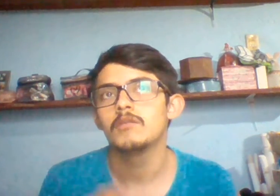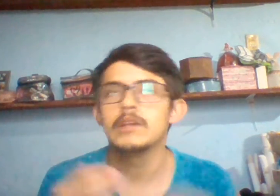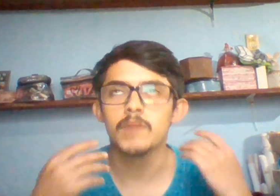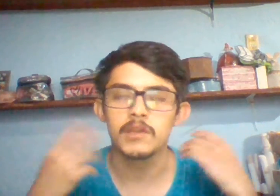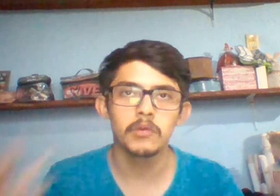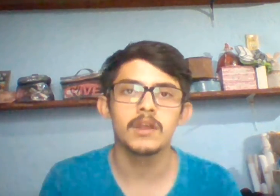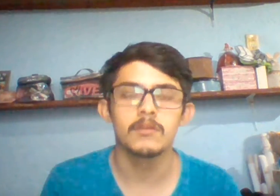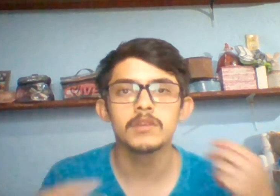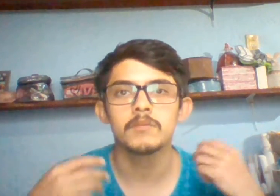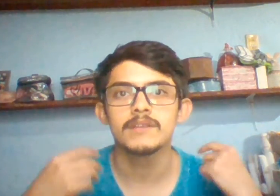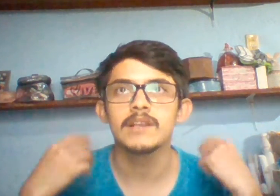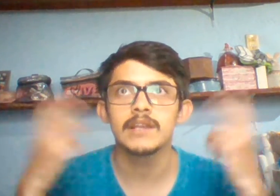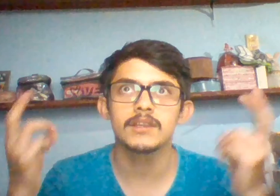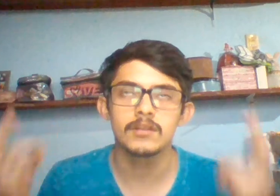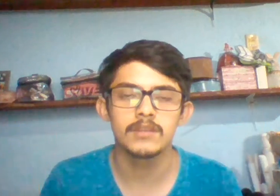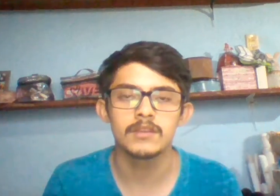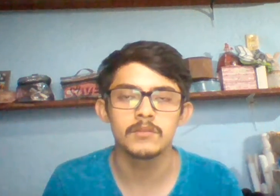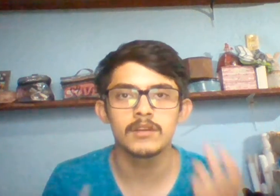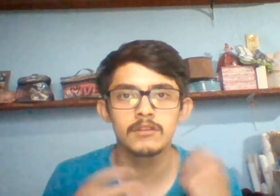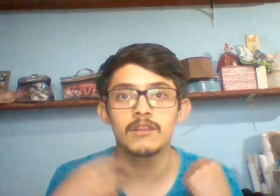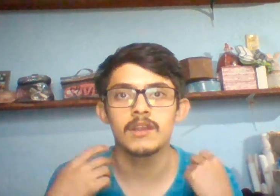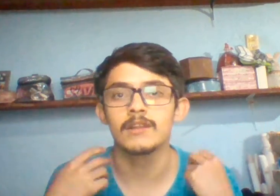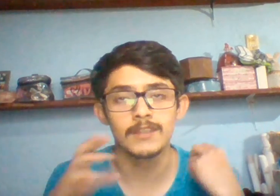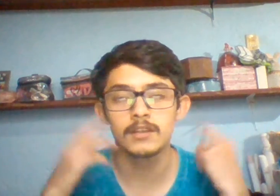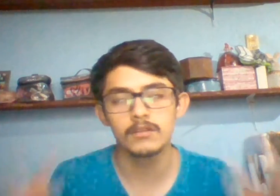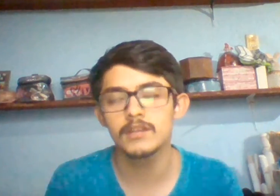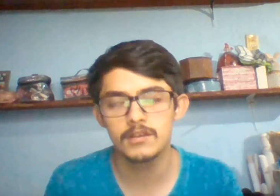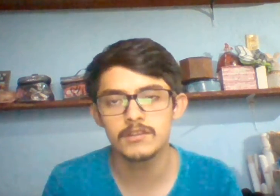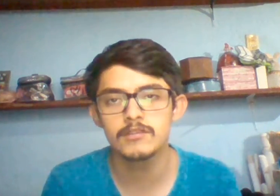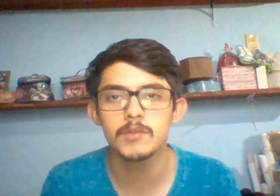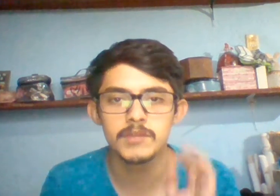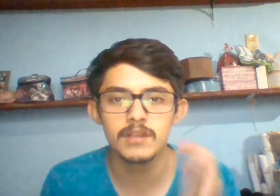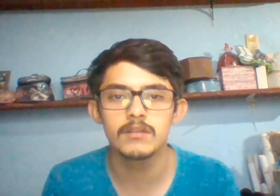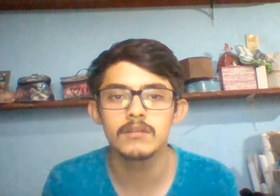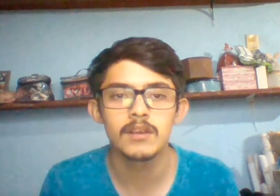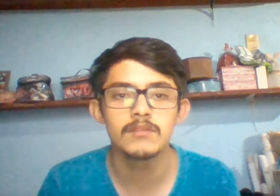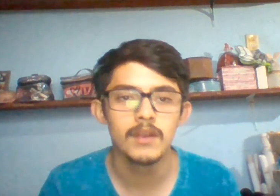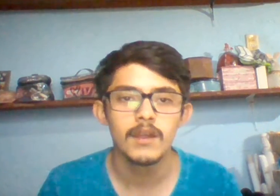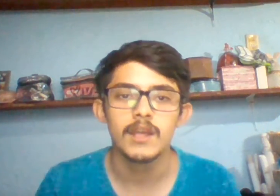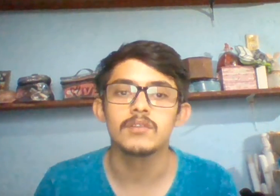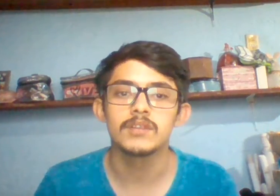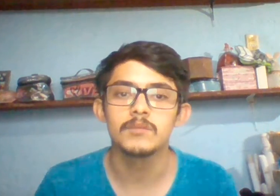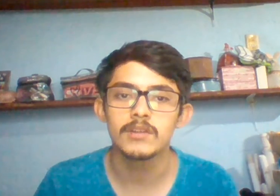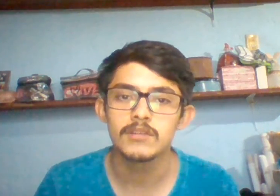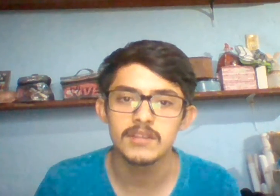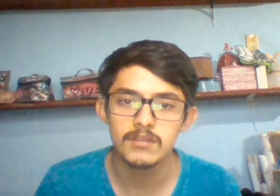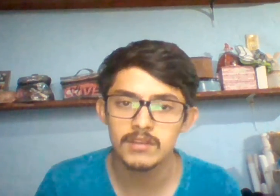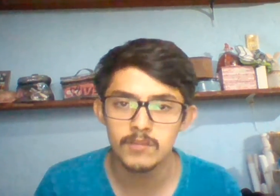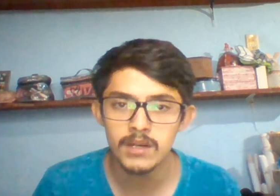y más modernos, bueno, más eléctricos, entre muy tecnológicos, disculpen, más tecnológicos, encontramos en los asientos Smart,